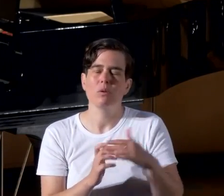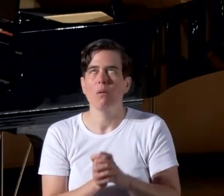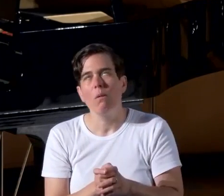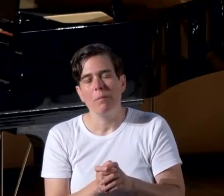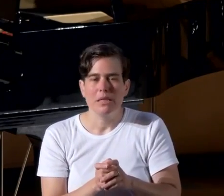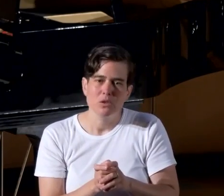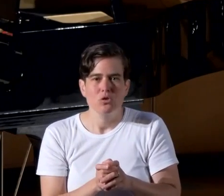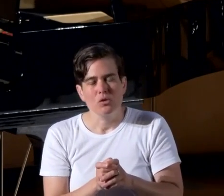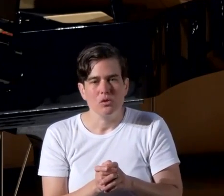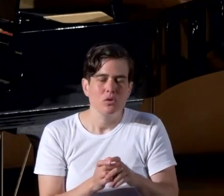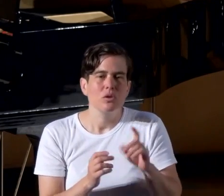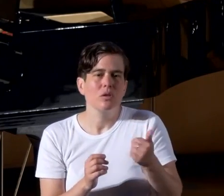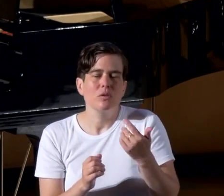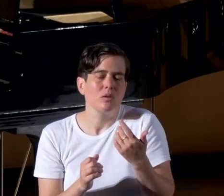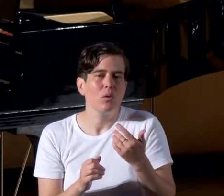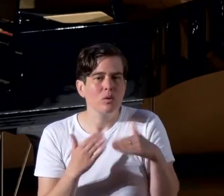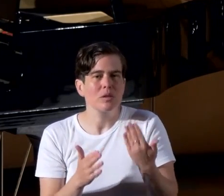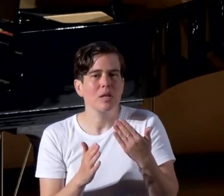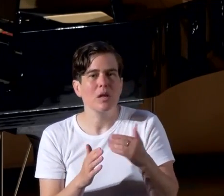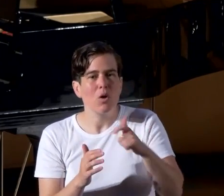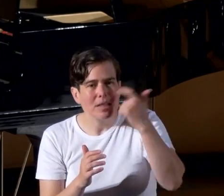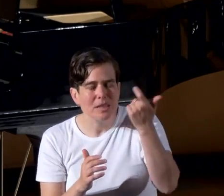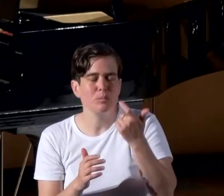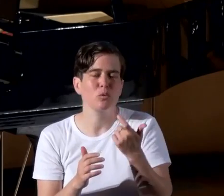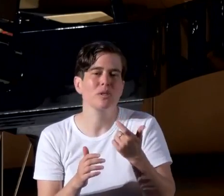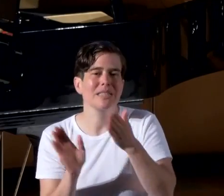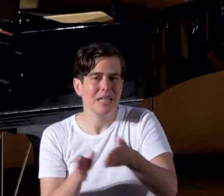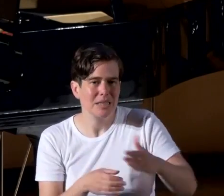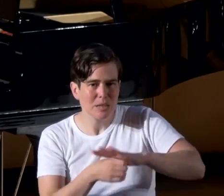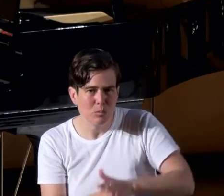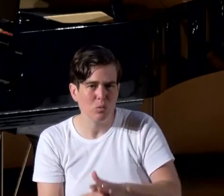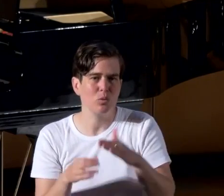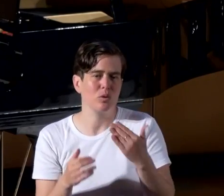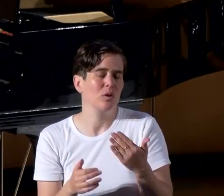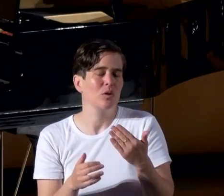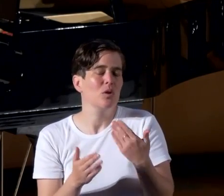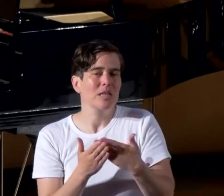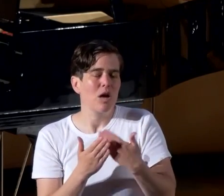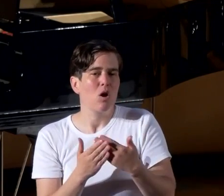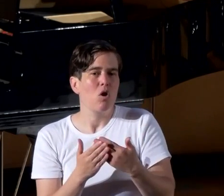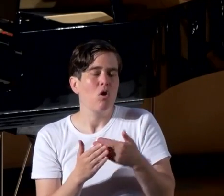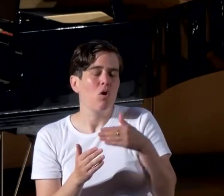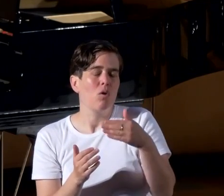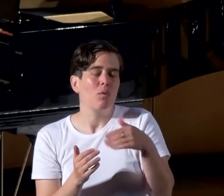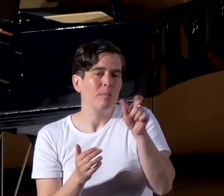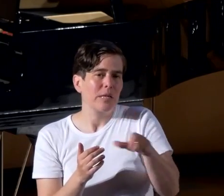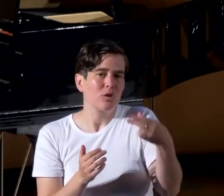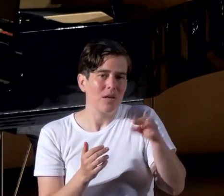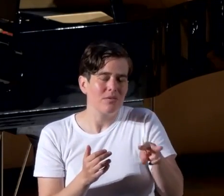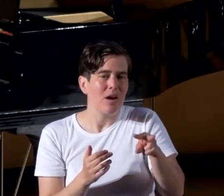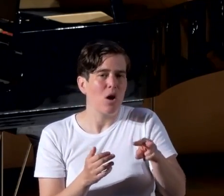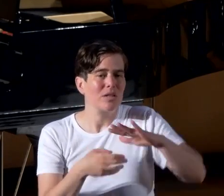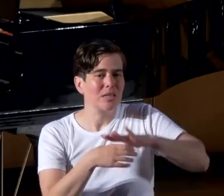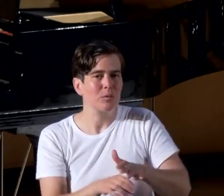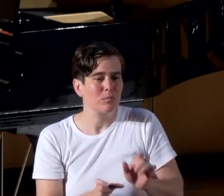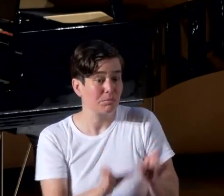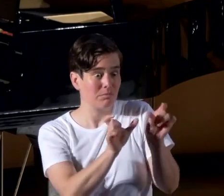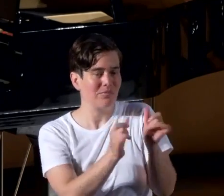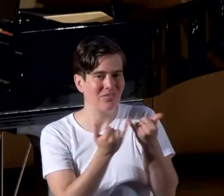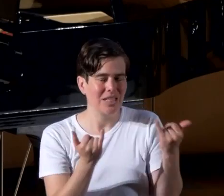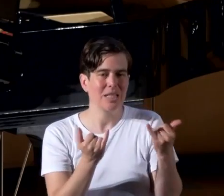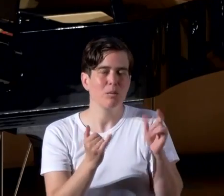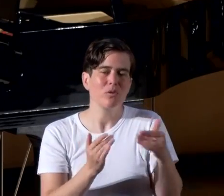Homophobie, Sexismus und Rassismus. Und deswegen werden wir Diskriminierung von Menschen mit HIV auch nur dann in den Griff bekommen, indem